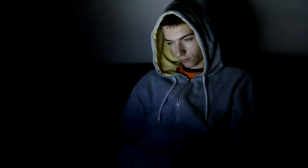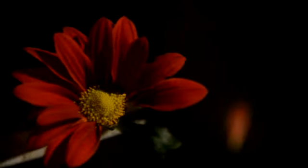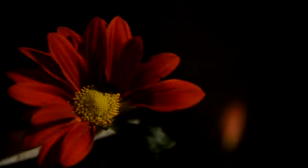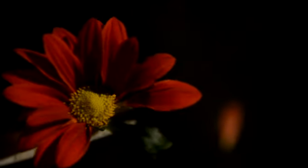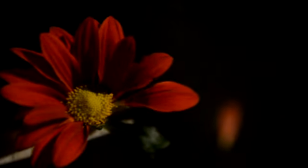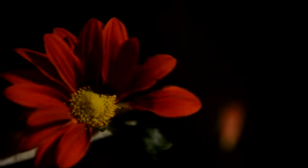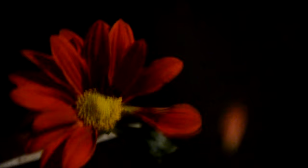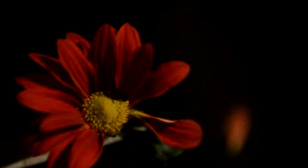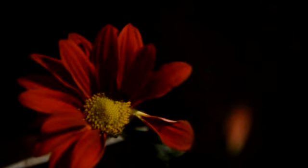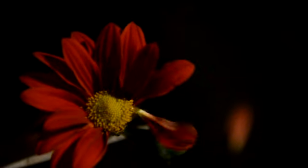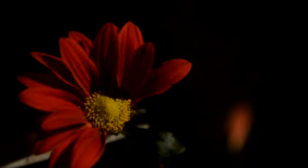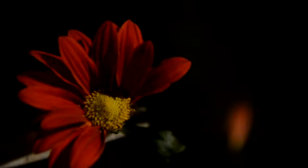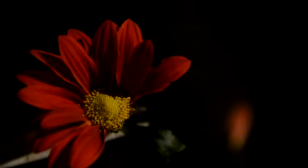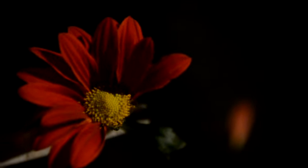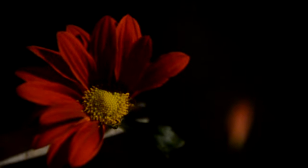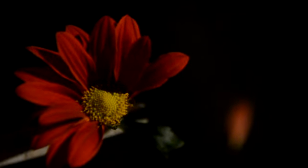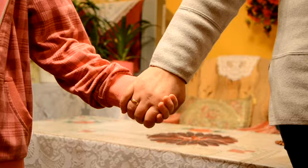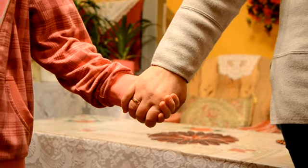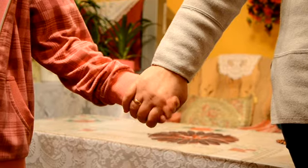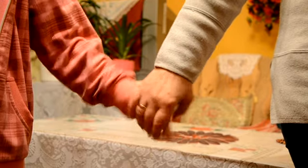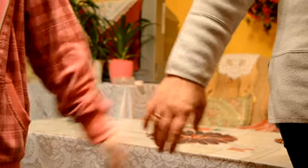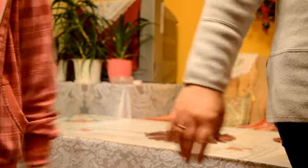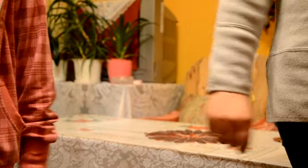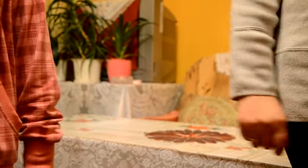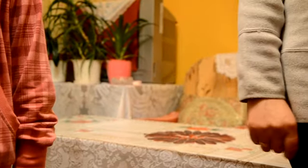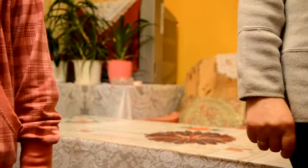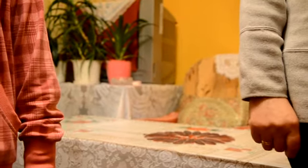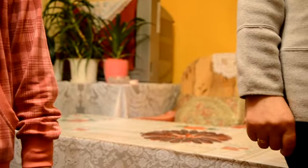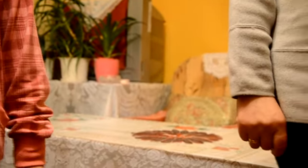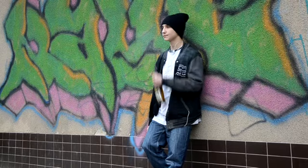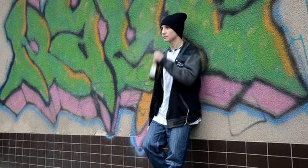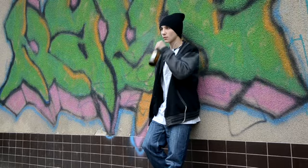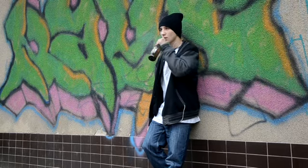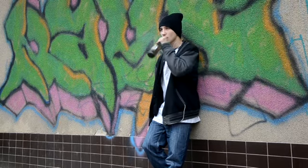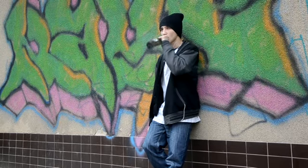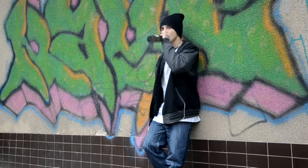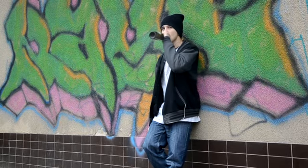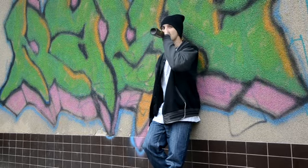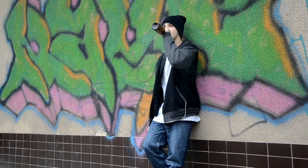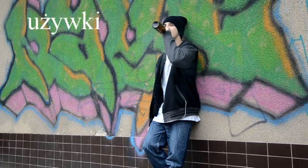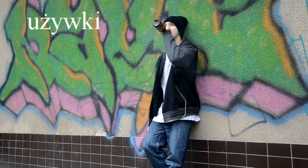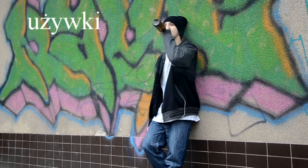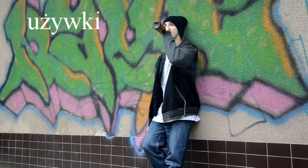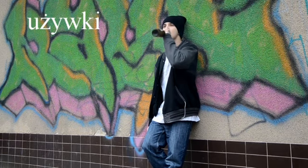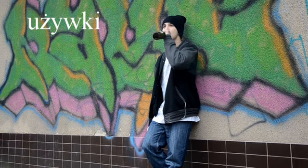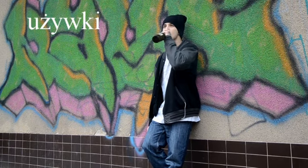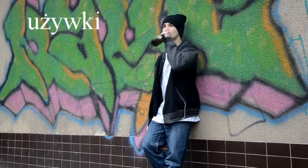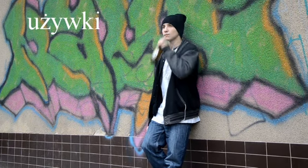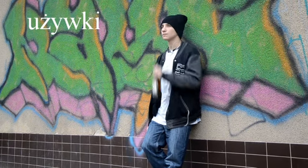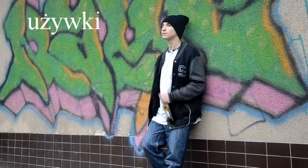gdzie bliżej Bóg. Bo to co wokoło tylko ciągnie mnie w dół. Chcesz rusz, to musisz czuć kolce. A droga pełna prób